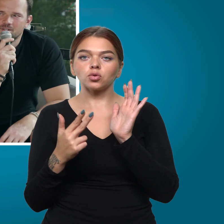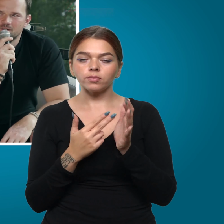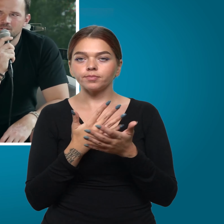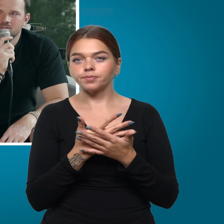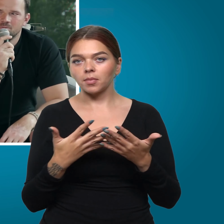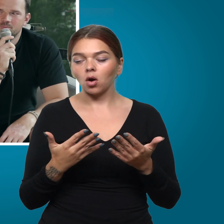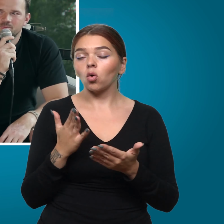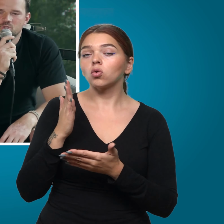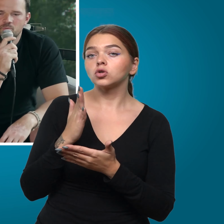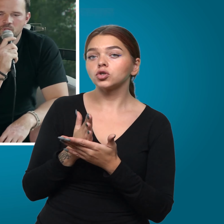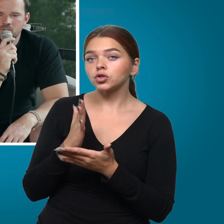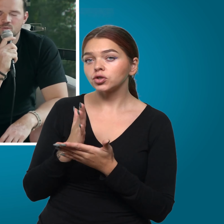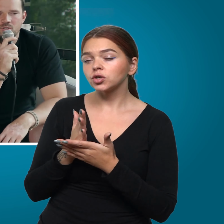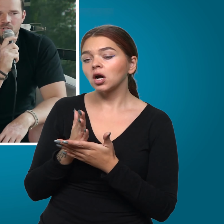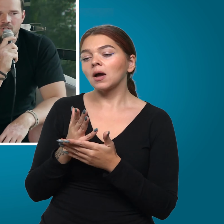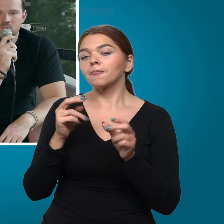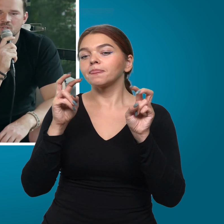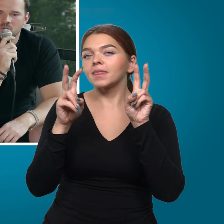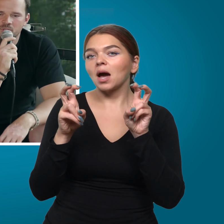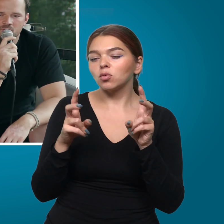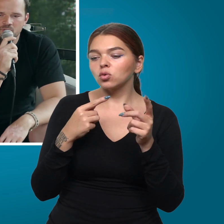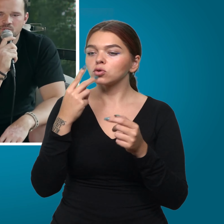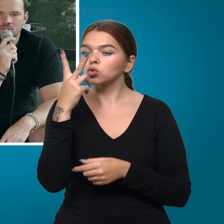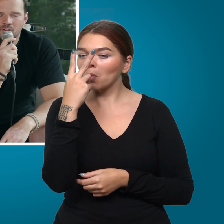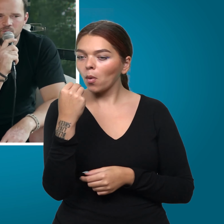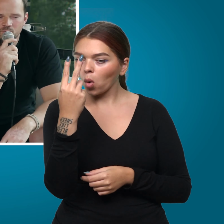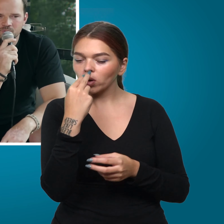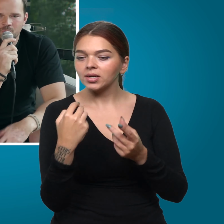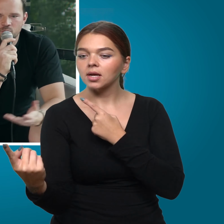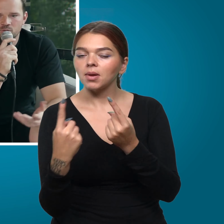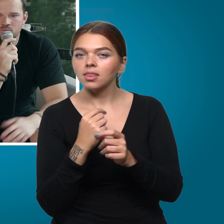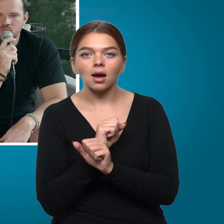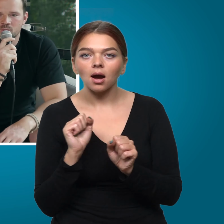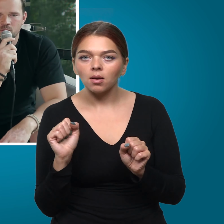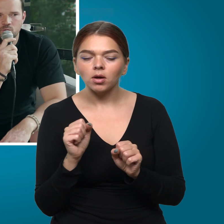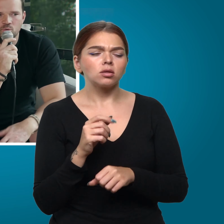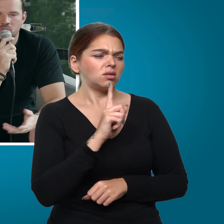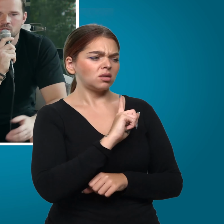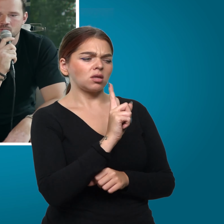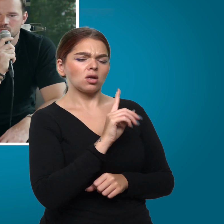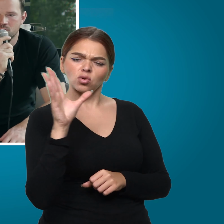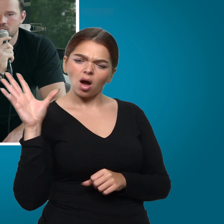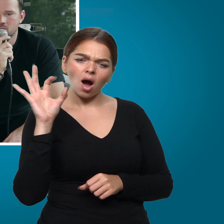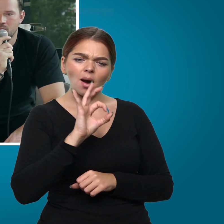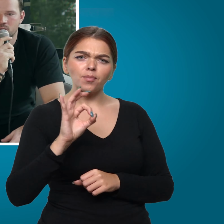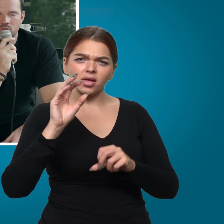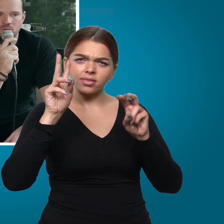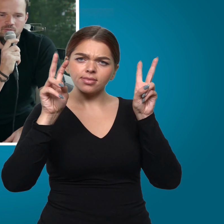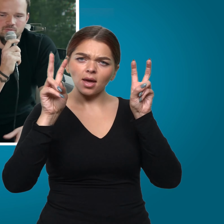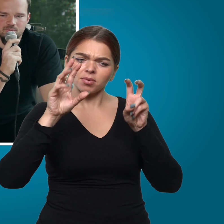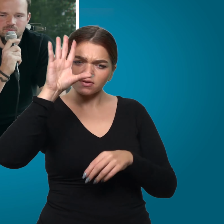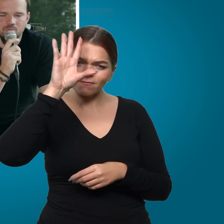paaugliai? Šiaip ne, su jais reikia viską kalbėti, nes jie vis tiek gyvenimo mato, viską mato, naujienas girdi,